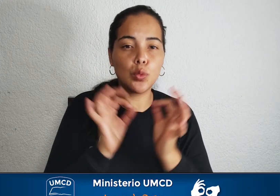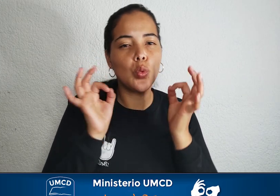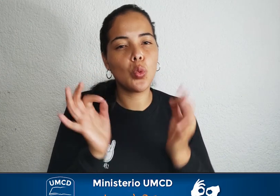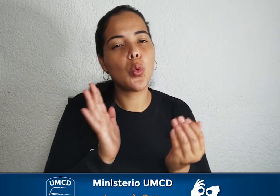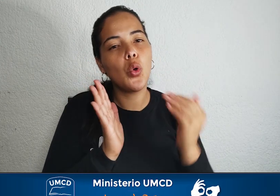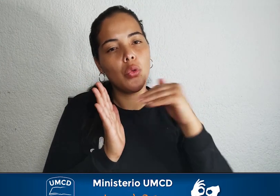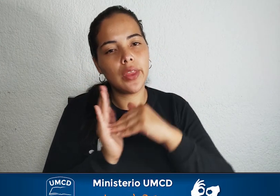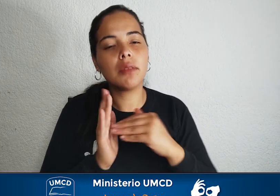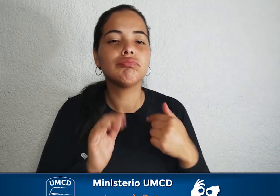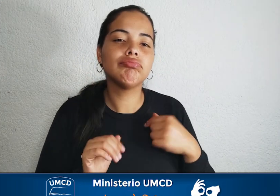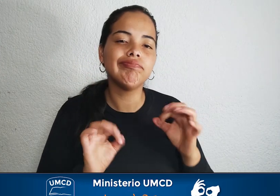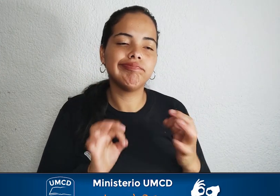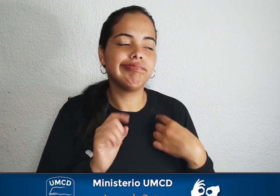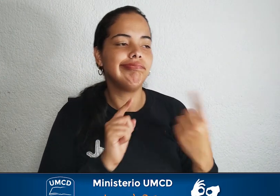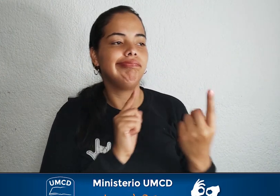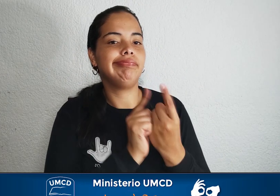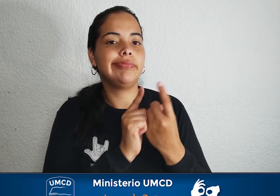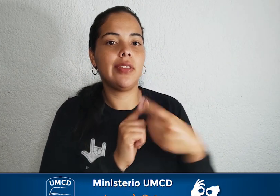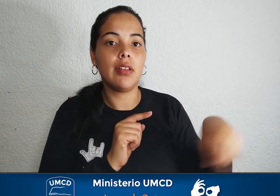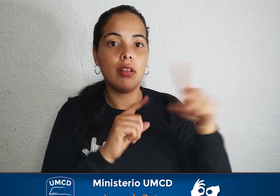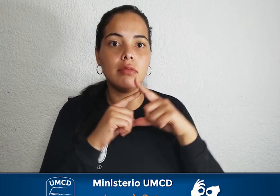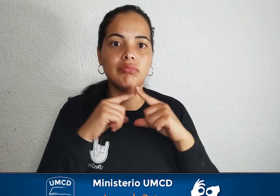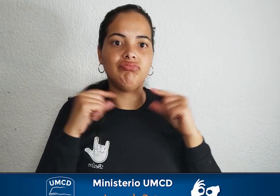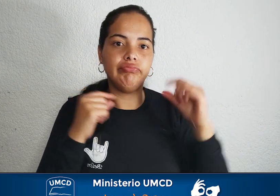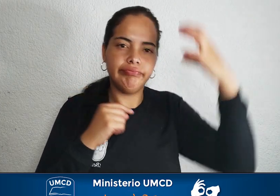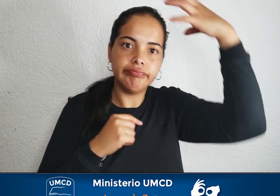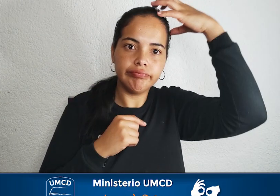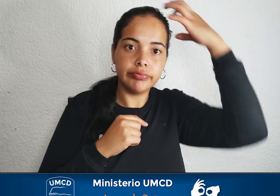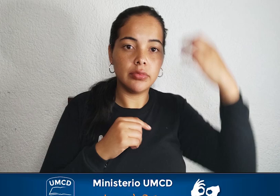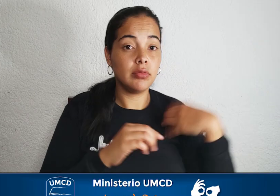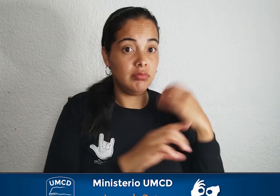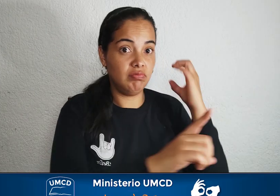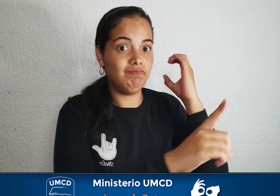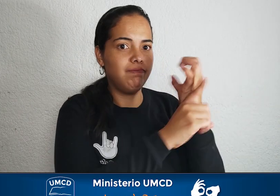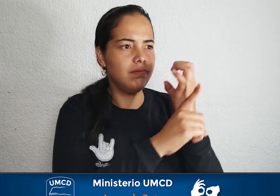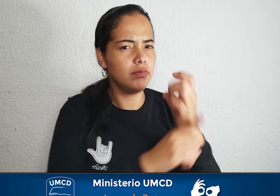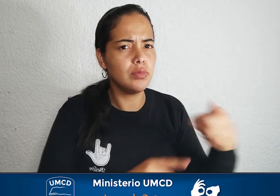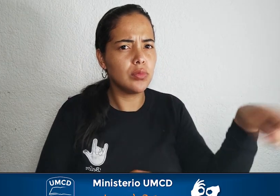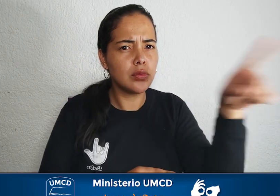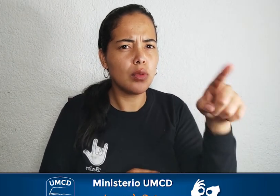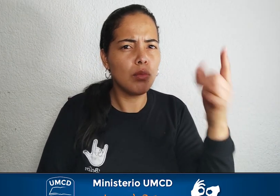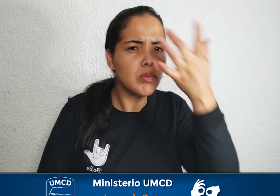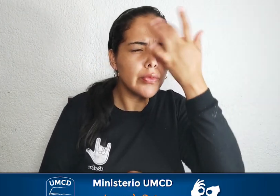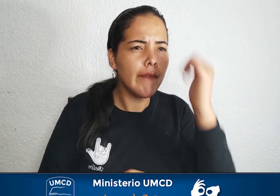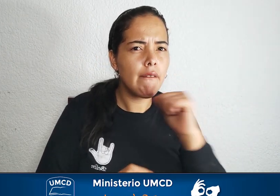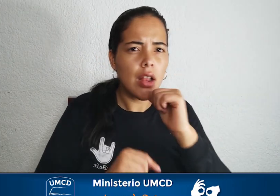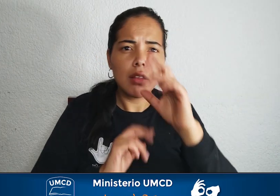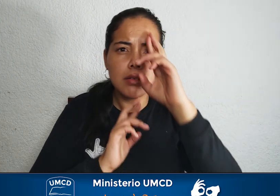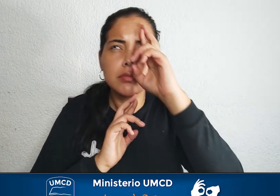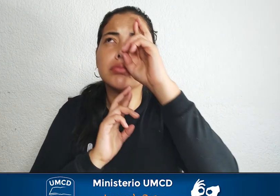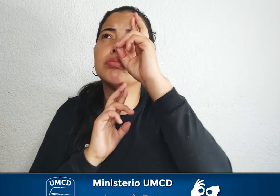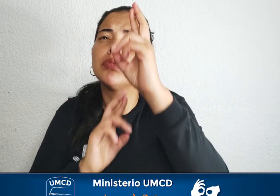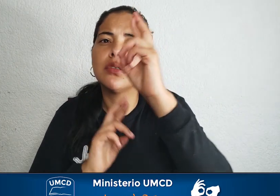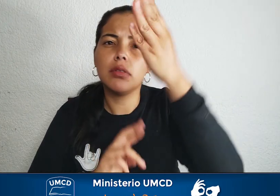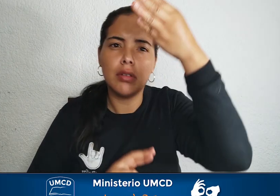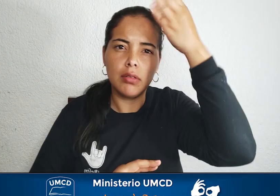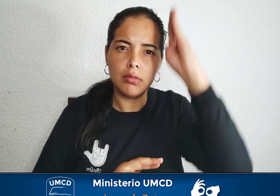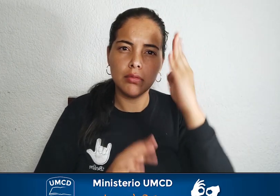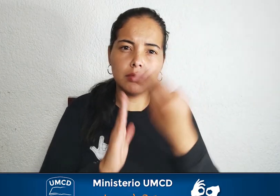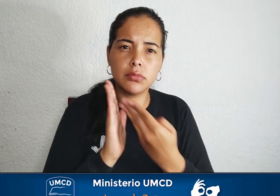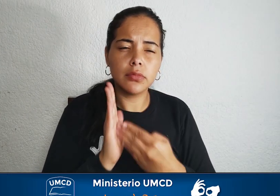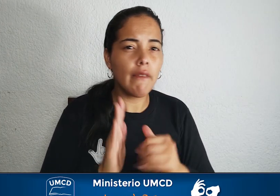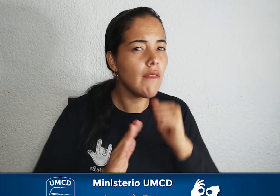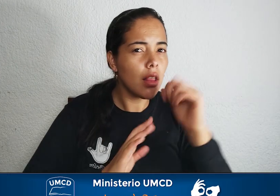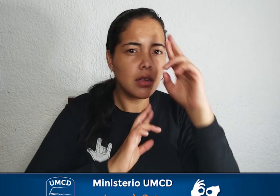Jesucristo nuevamente se encuentra con los fariseos en un diálogo, llamándoles la atención por la falta de reverencia que estaban mostrando a